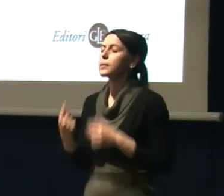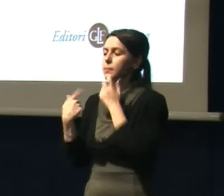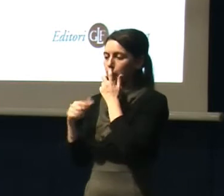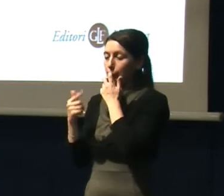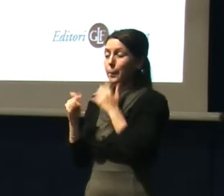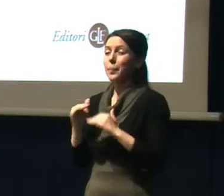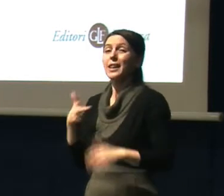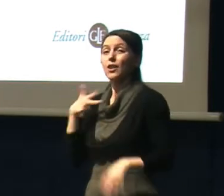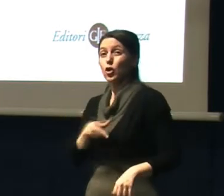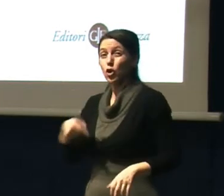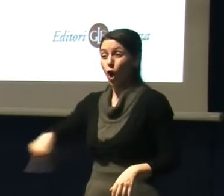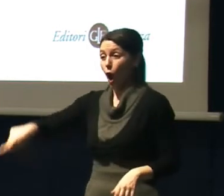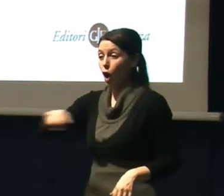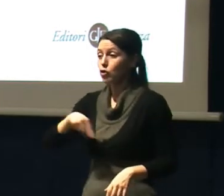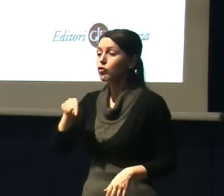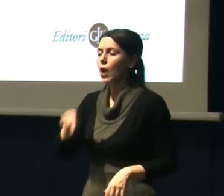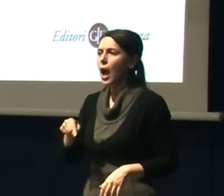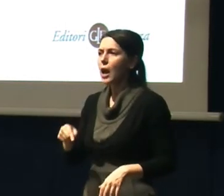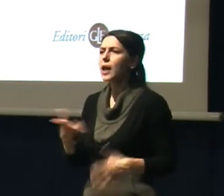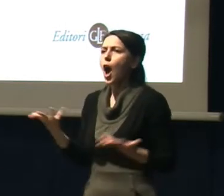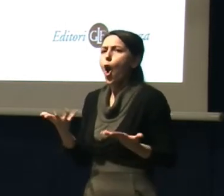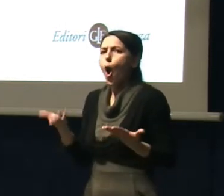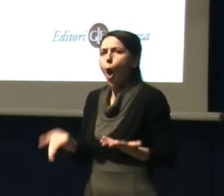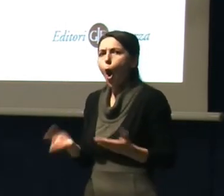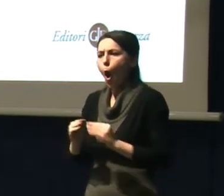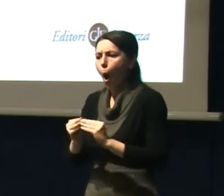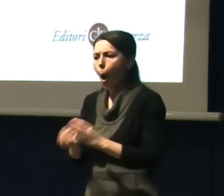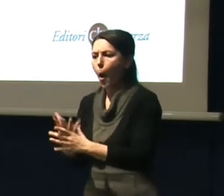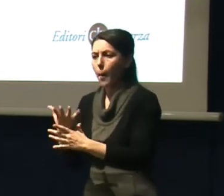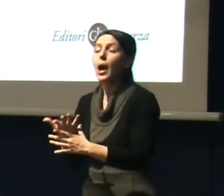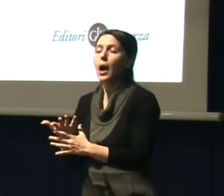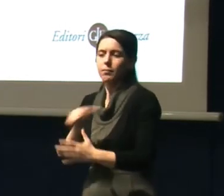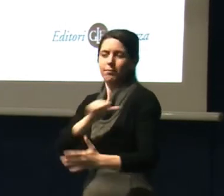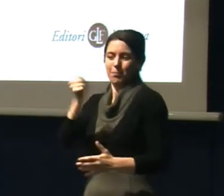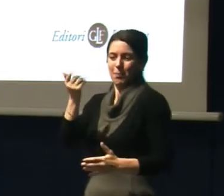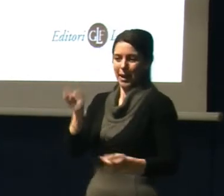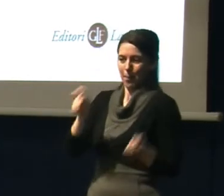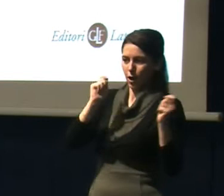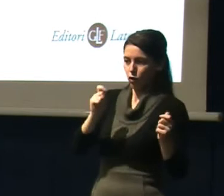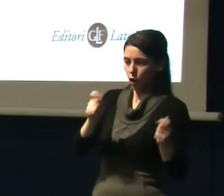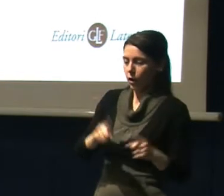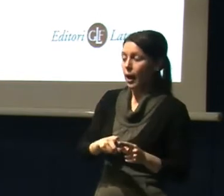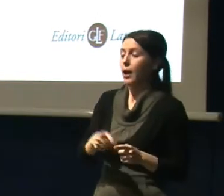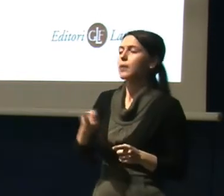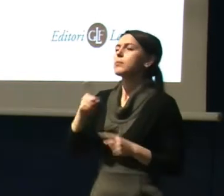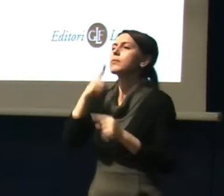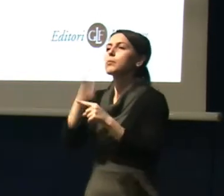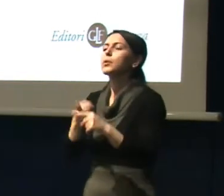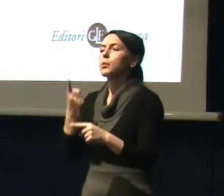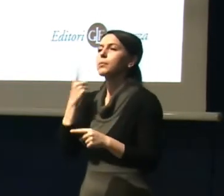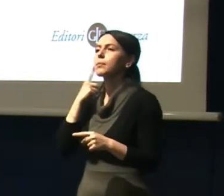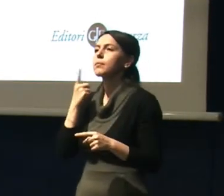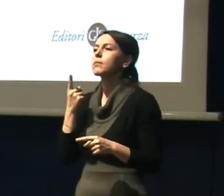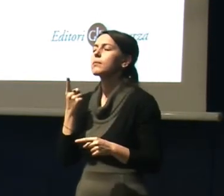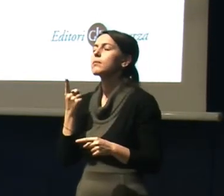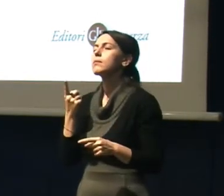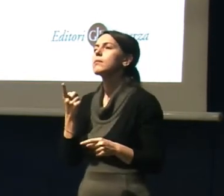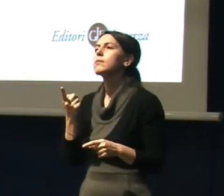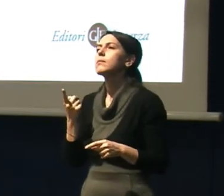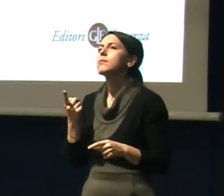di società era necessario avere giornali prima e poi i mezzi tra l'altro il secondo in ordine di tempo già